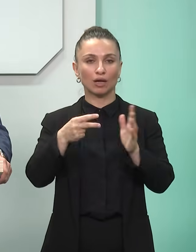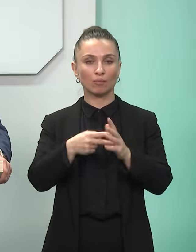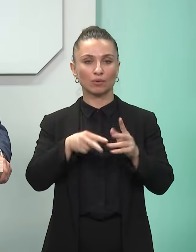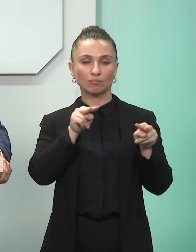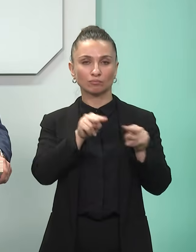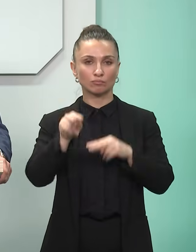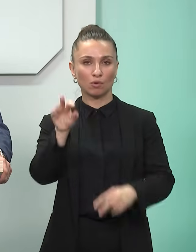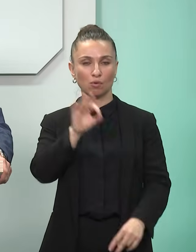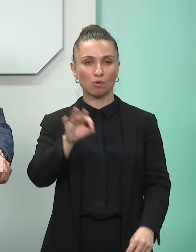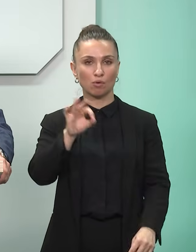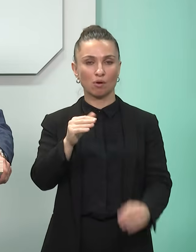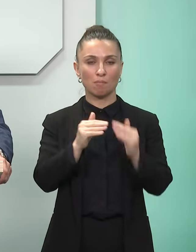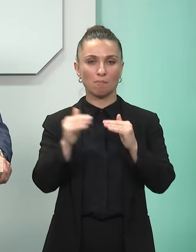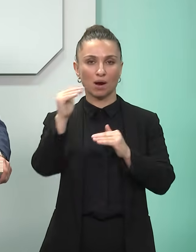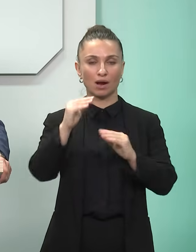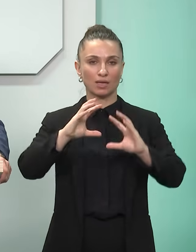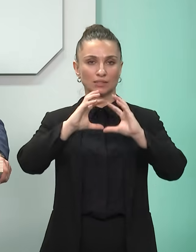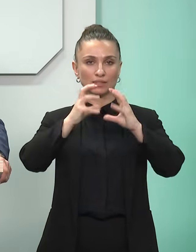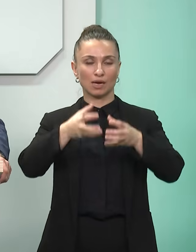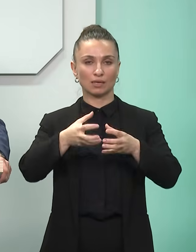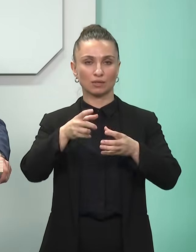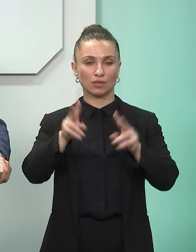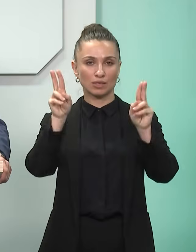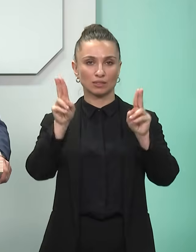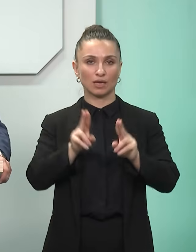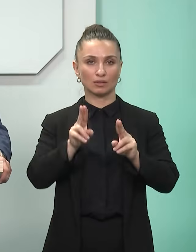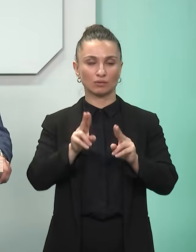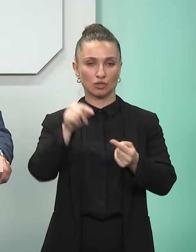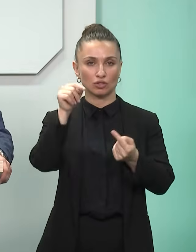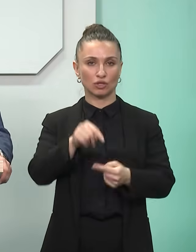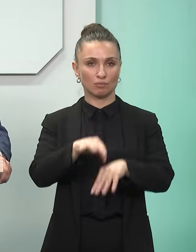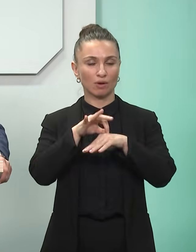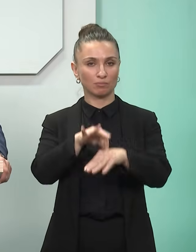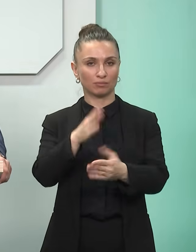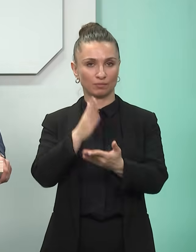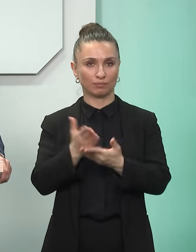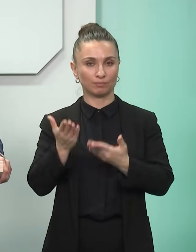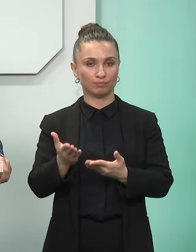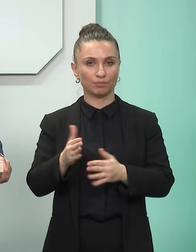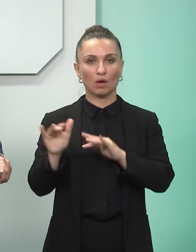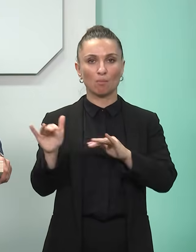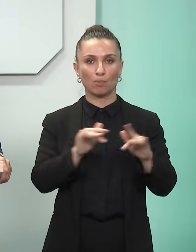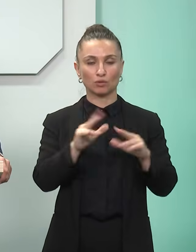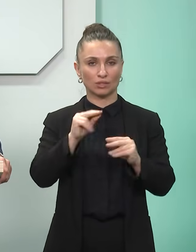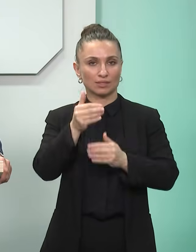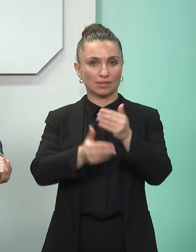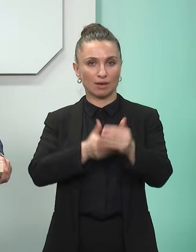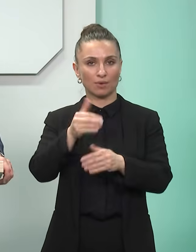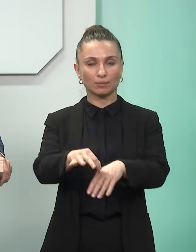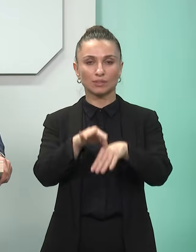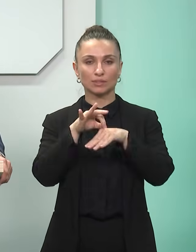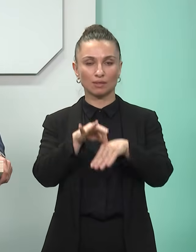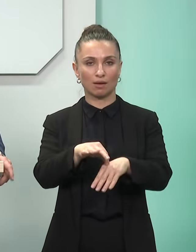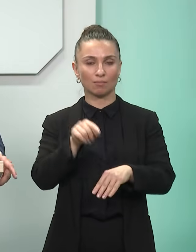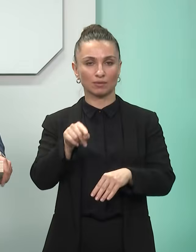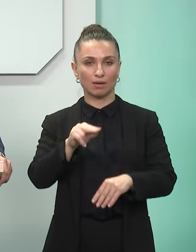და ორგანიზებას მაღალი საერთაშორისო სტანდარტების შესაბამისად ახორციელებს. პროცესის წარმატებით